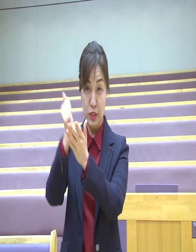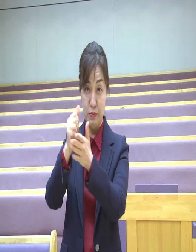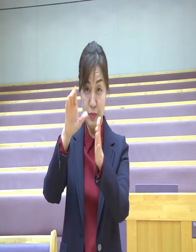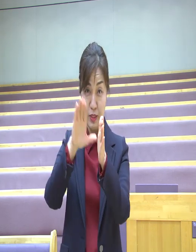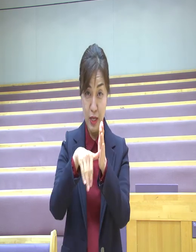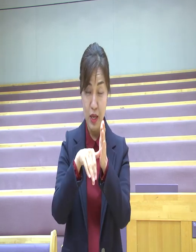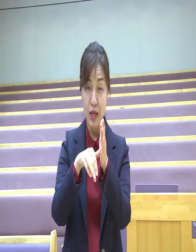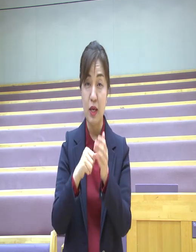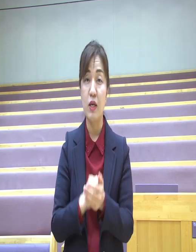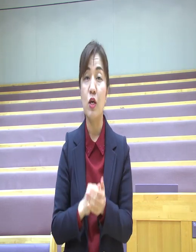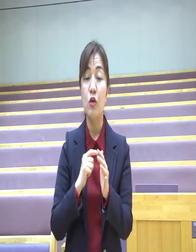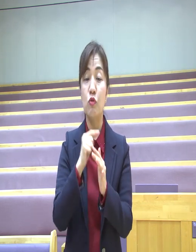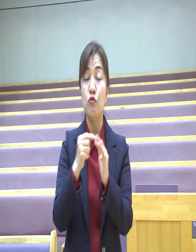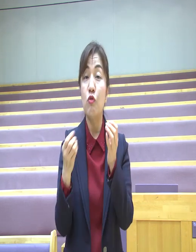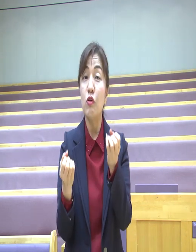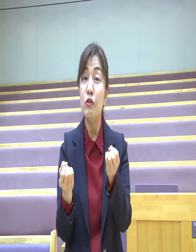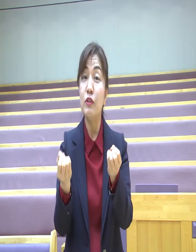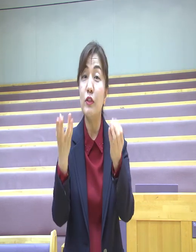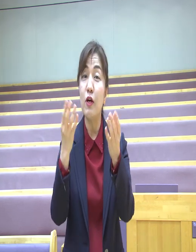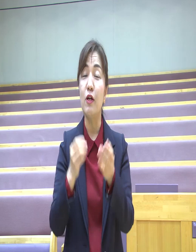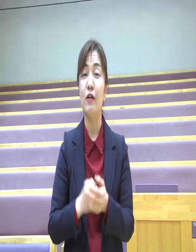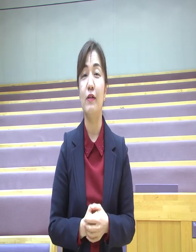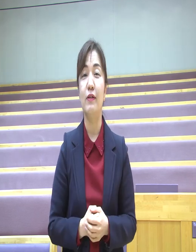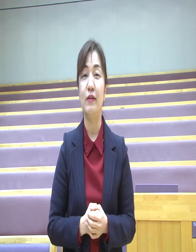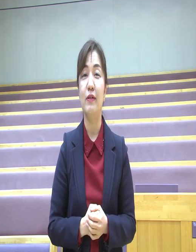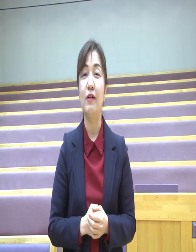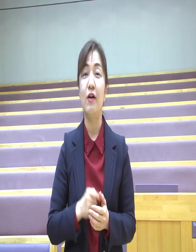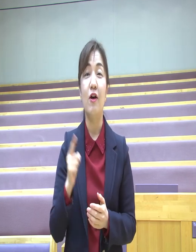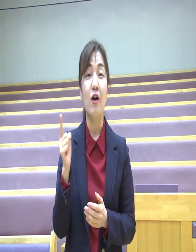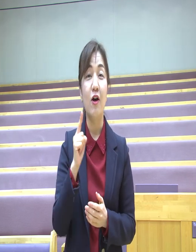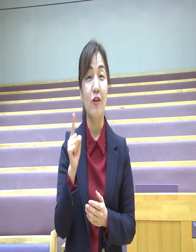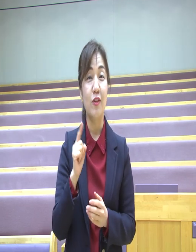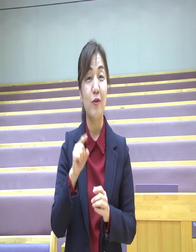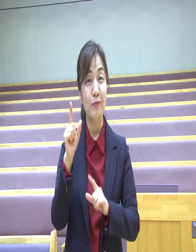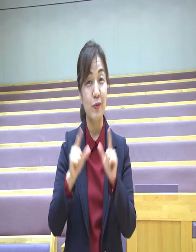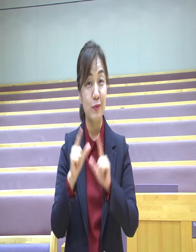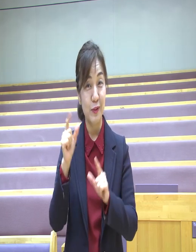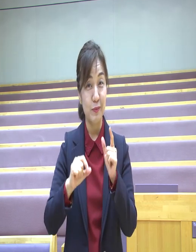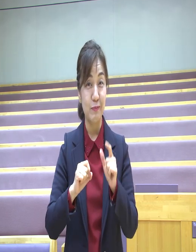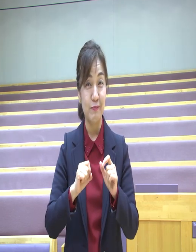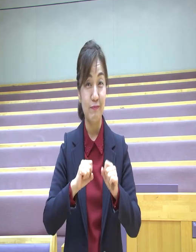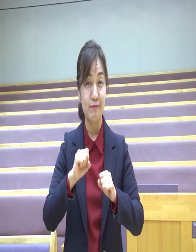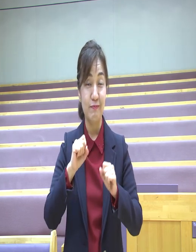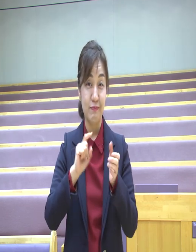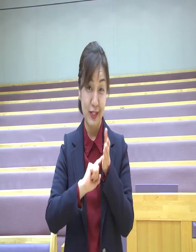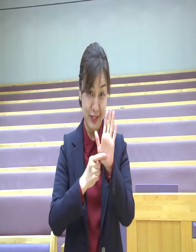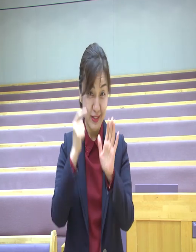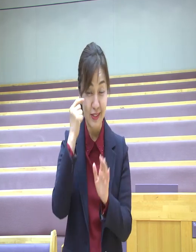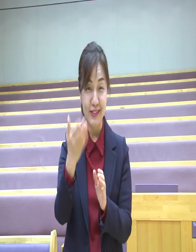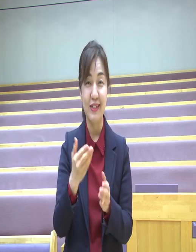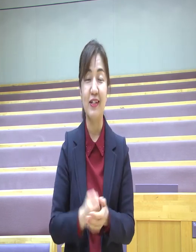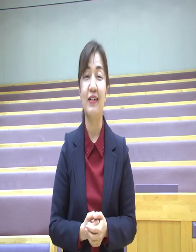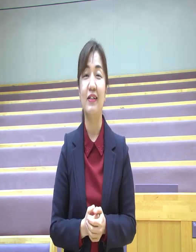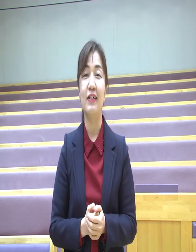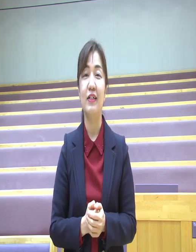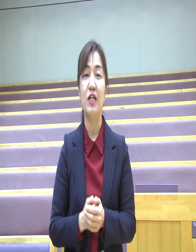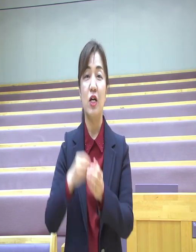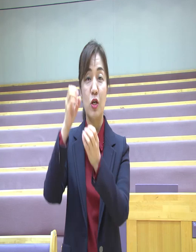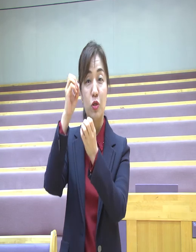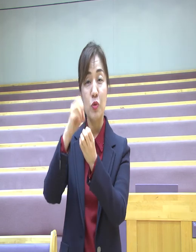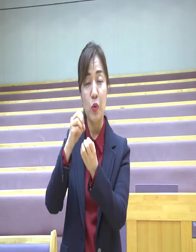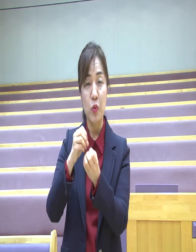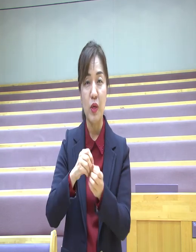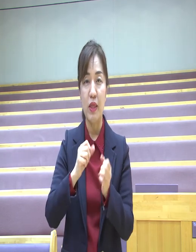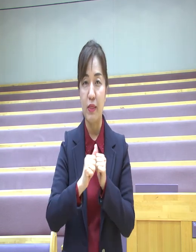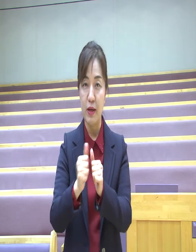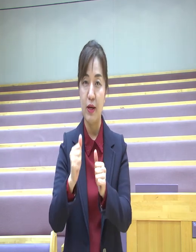예수님 당시에 이 유월절은 구체적으로 어떻게 행해졌을까요? 전통에 따라서 유월절